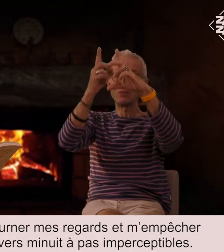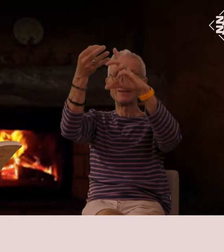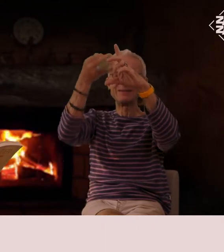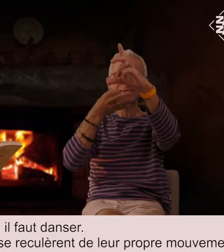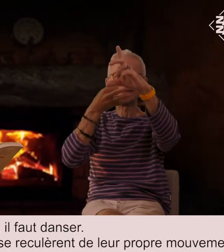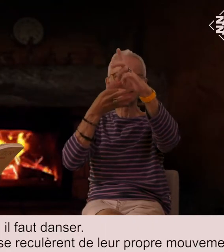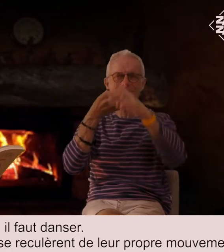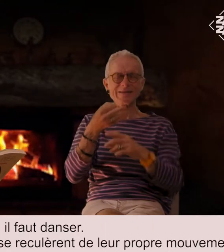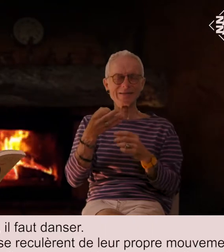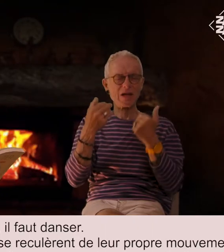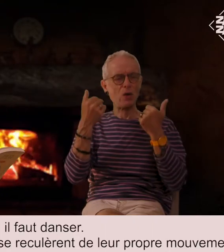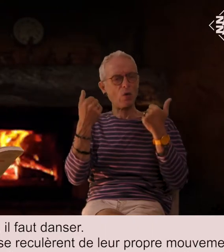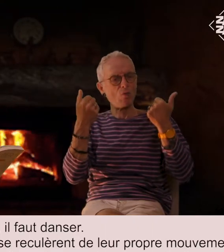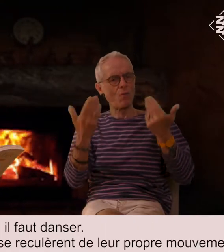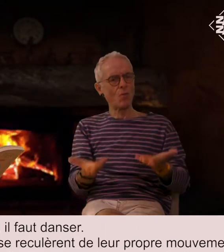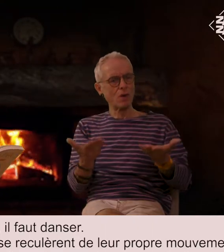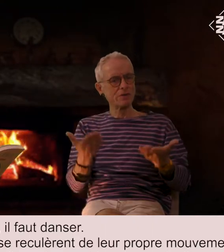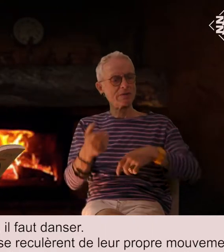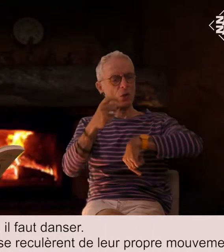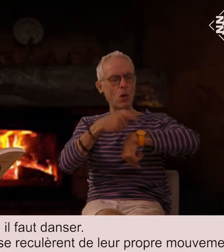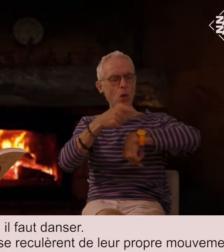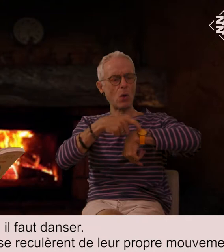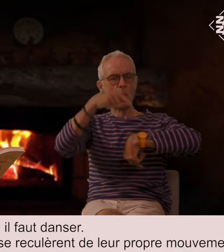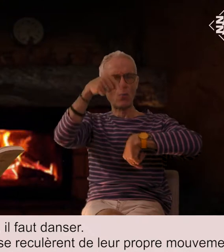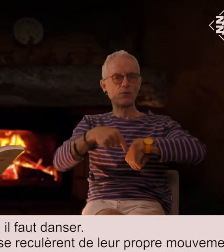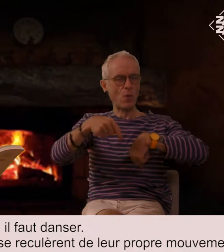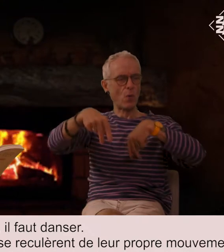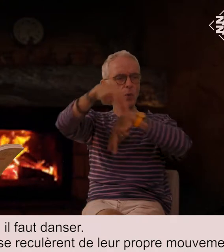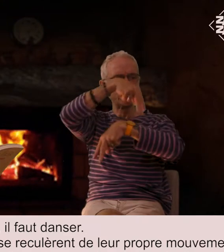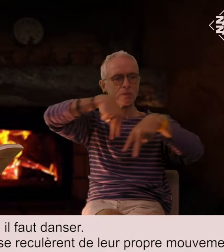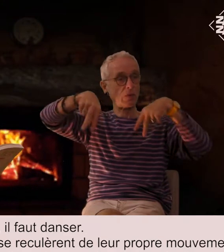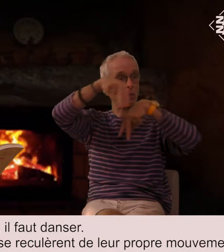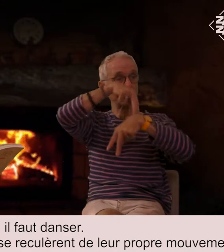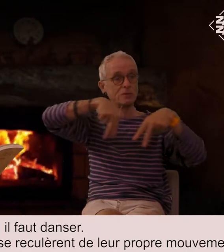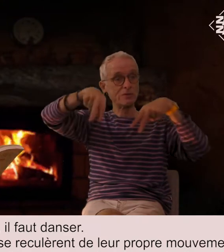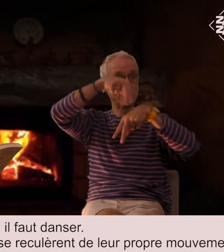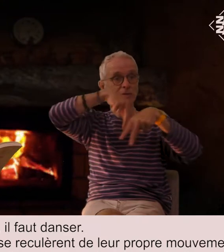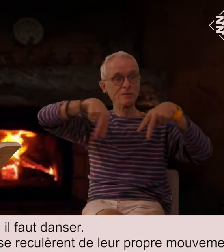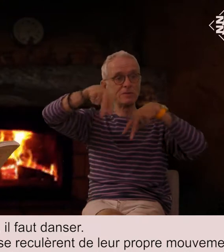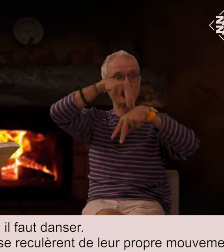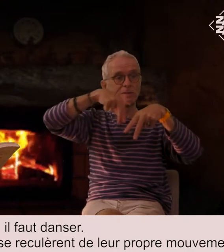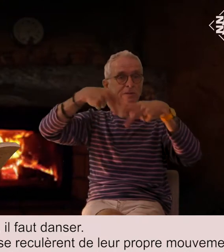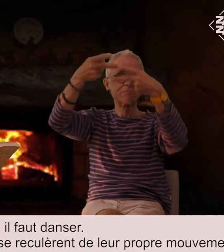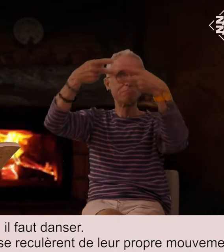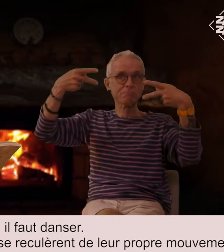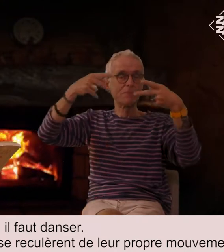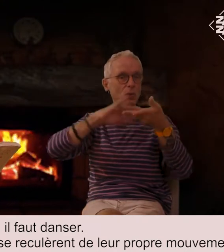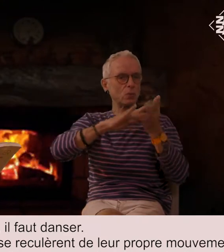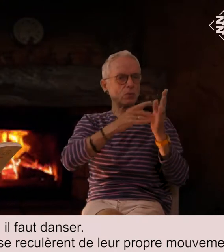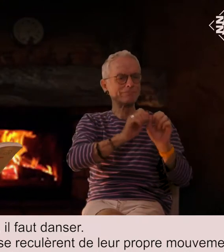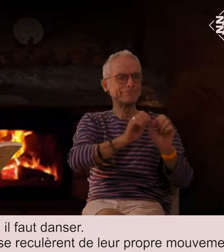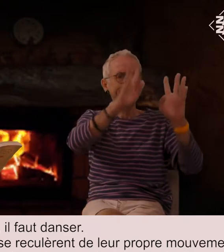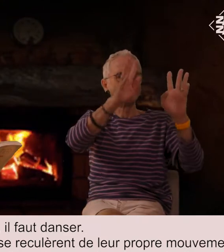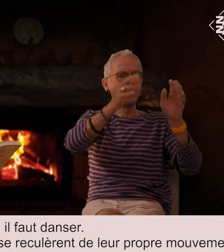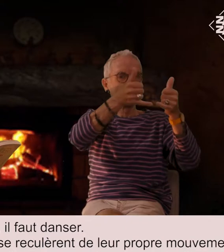dit « Voici l'heure, il faut danser. » Toute l'assemblée se leva. Les